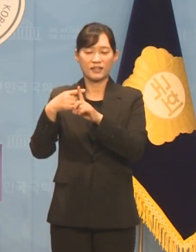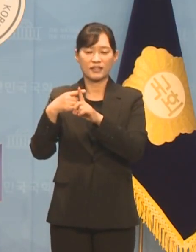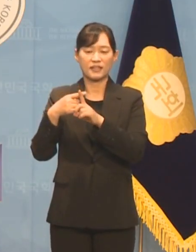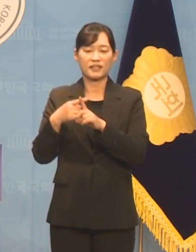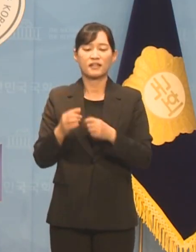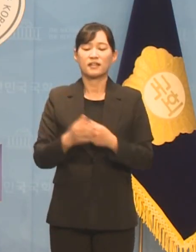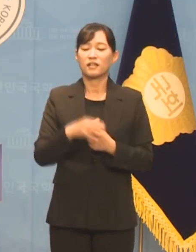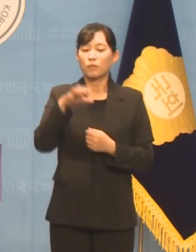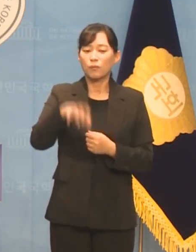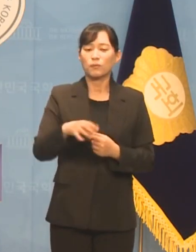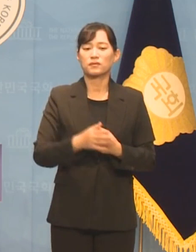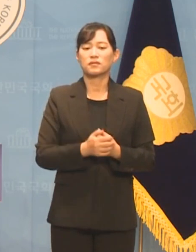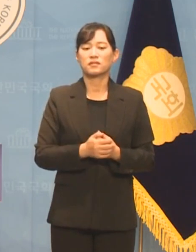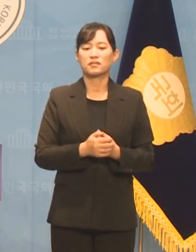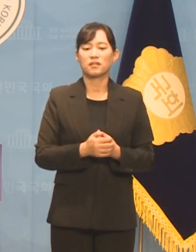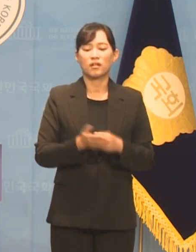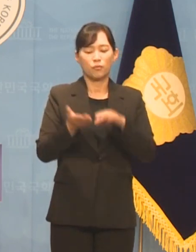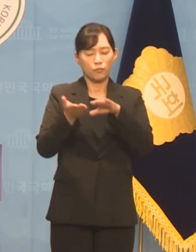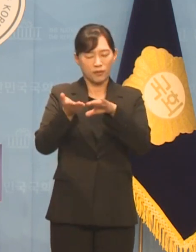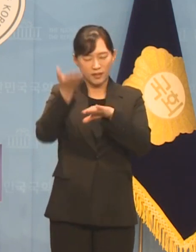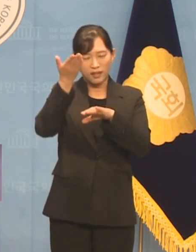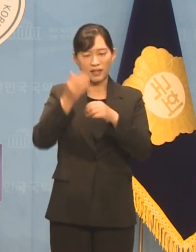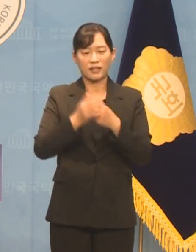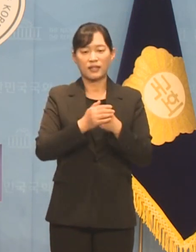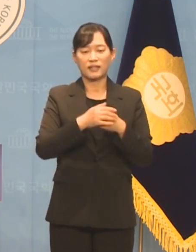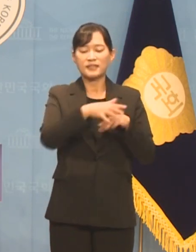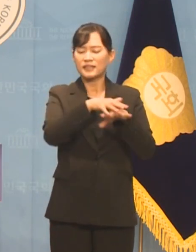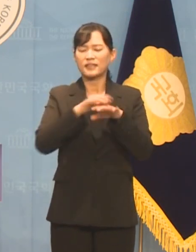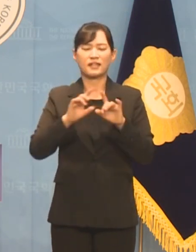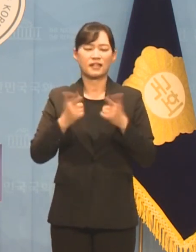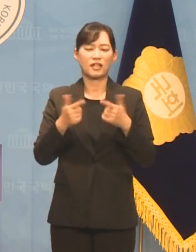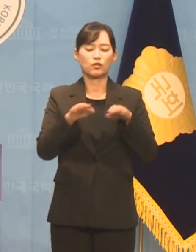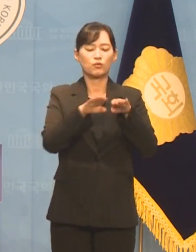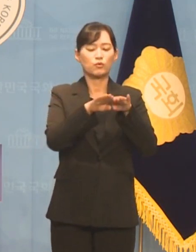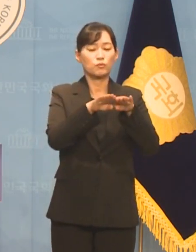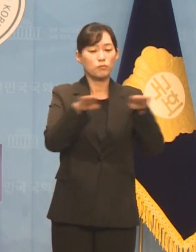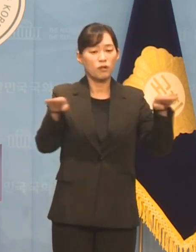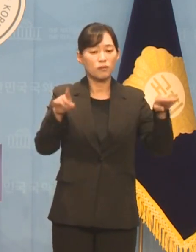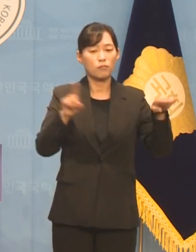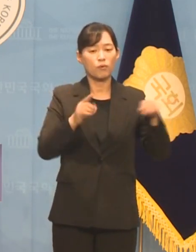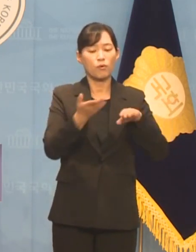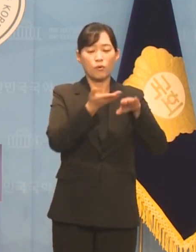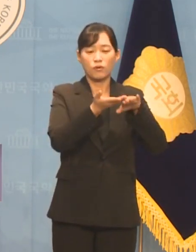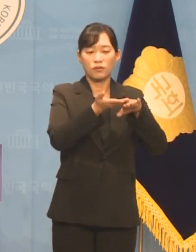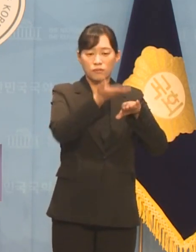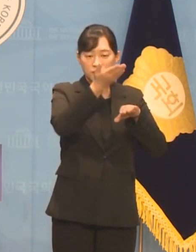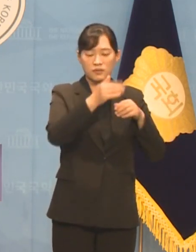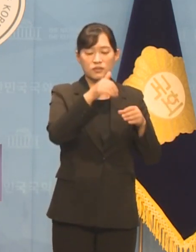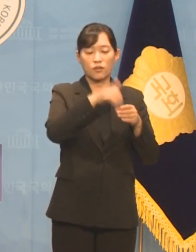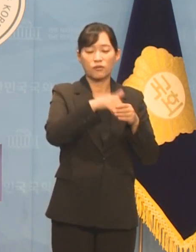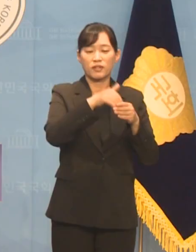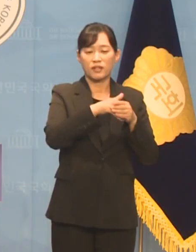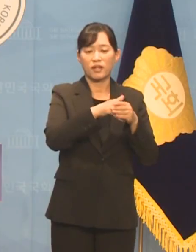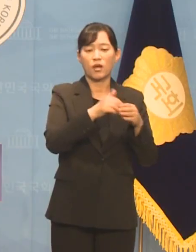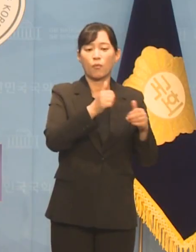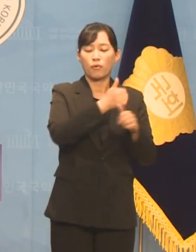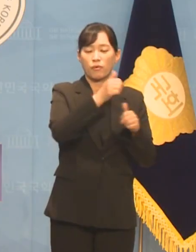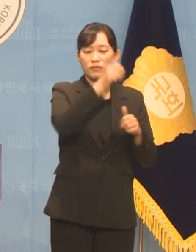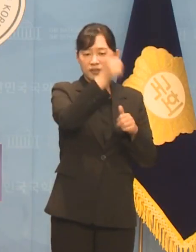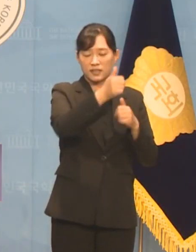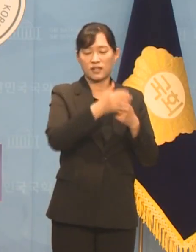통상의 선대본부, 선대위원회 체계가 아닙니다. 먼저 수평 캠프는 선대위원장, 총괄본부장